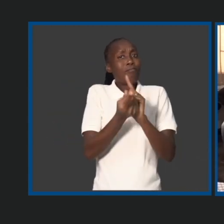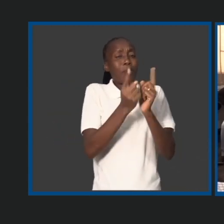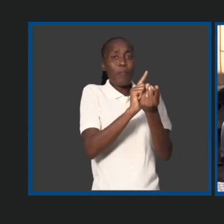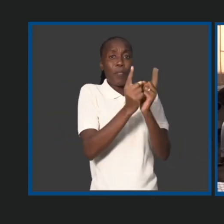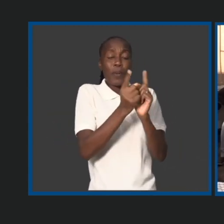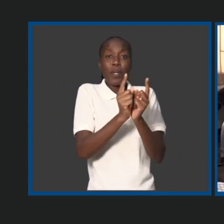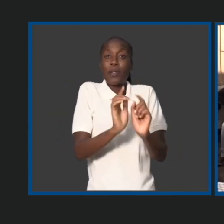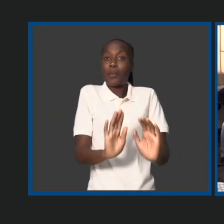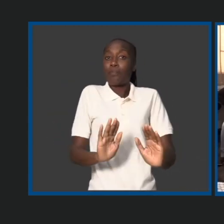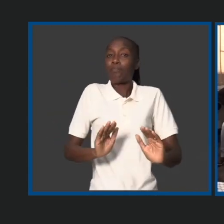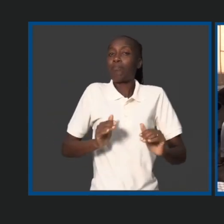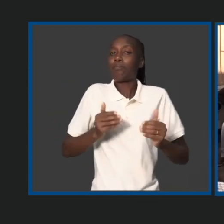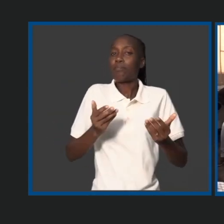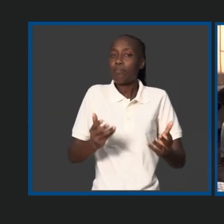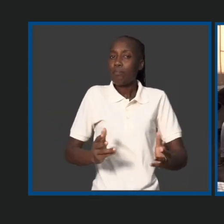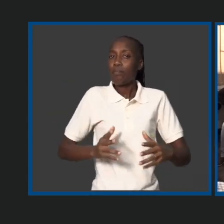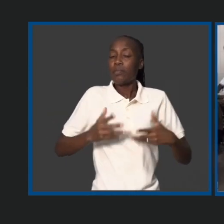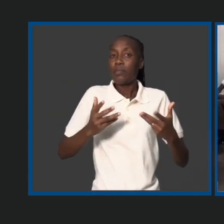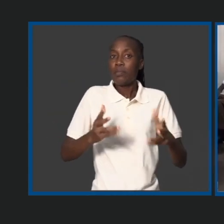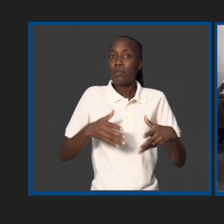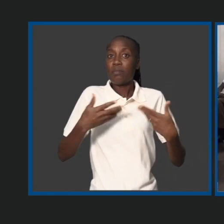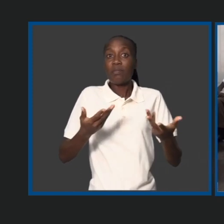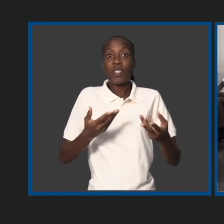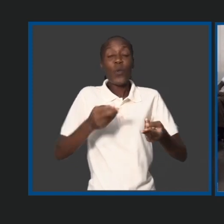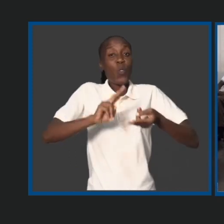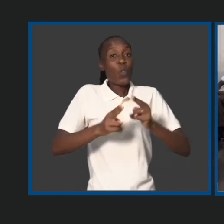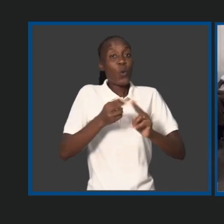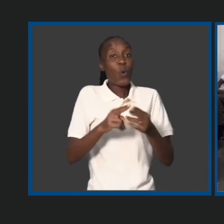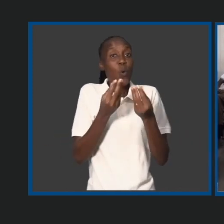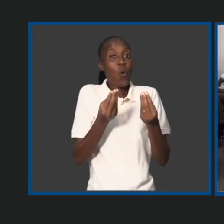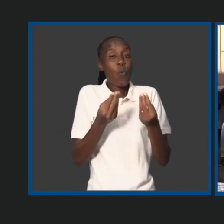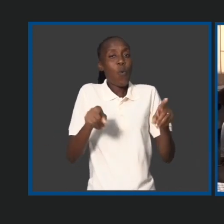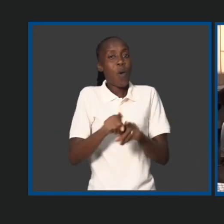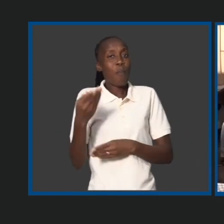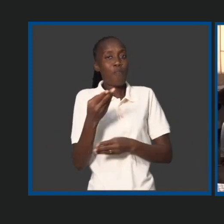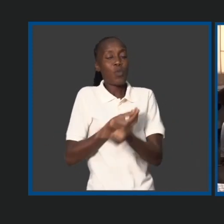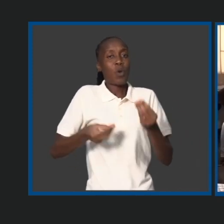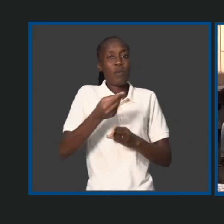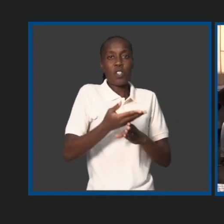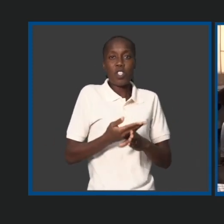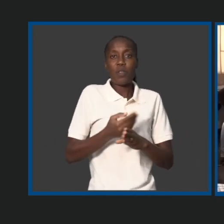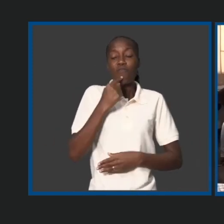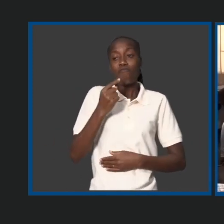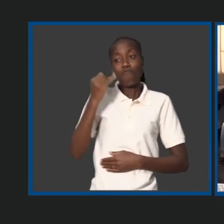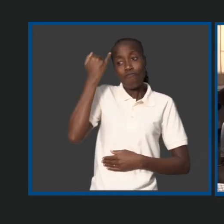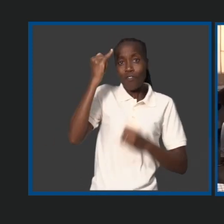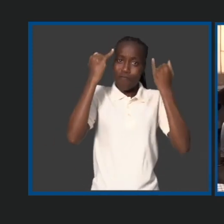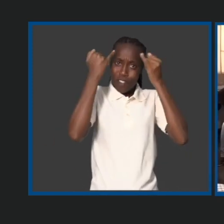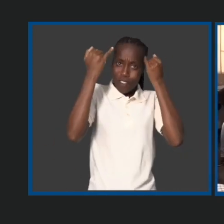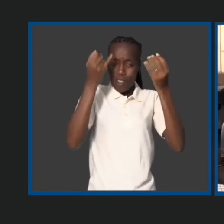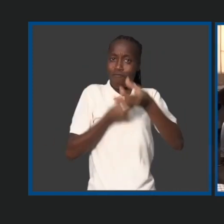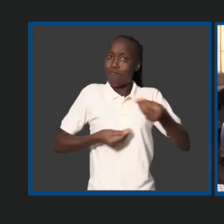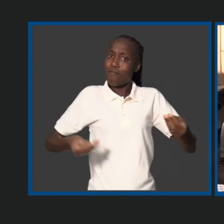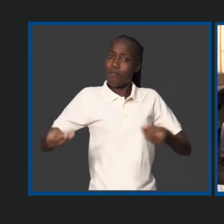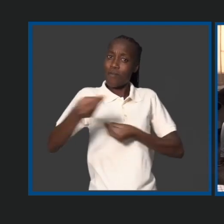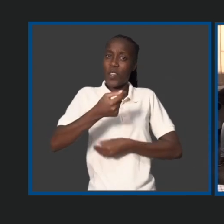num encontro como este aqui, a gente troca a experiência, cada qual dá aquilo ali, o outro leva a